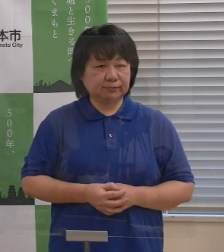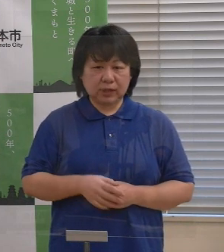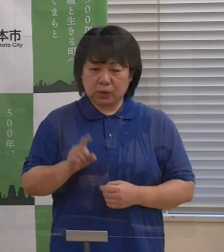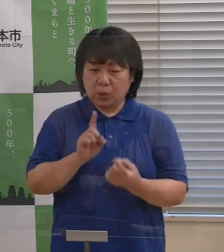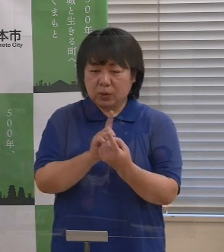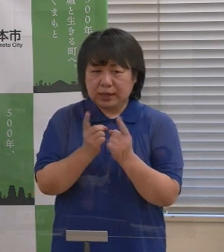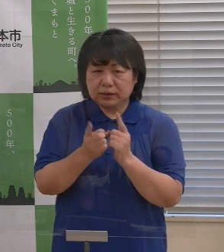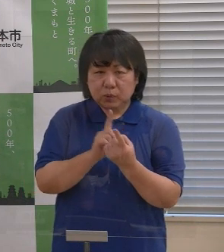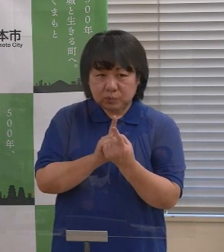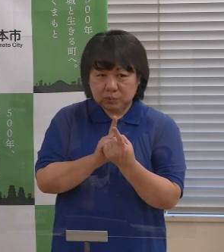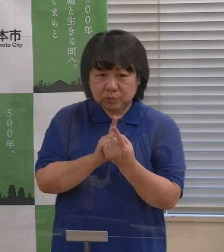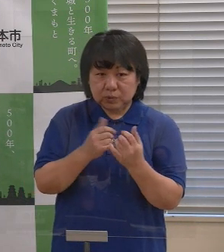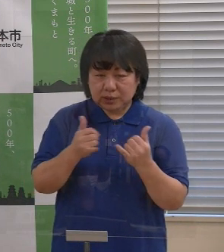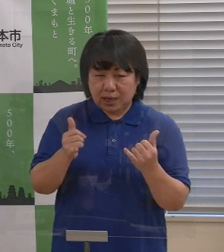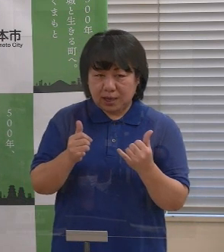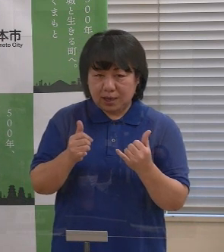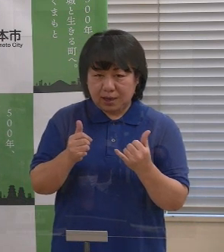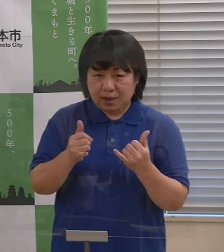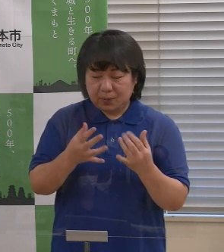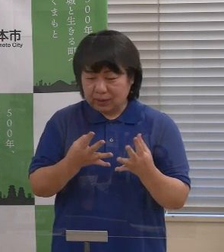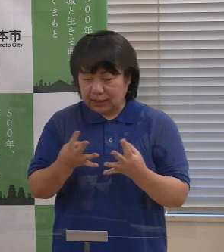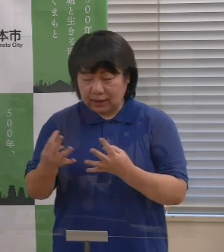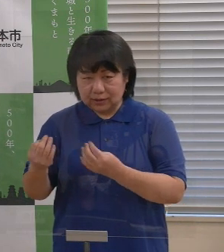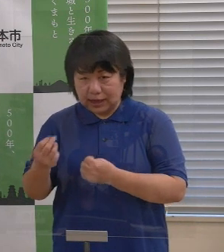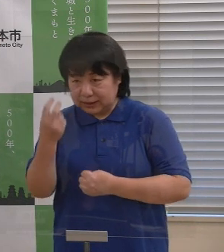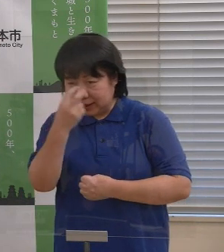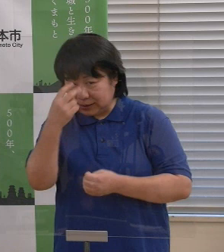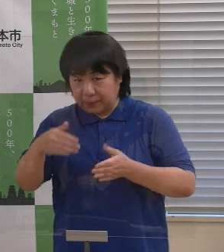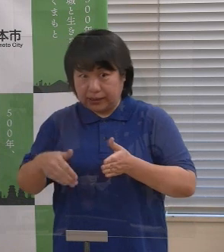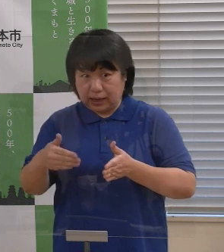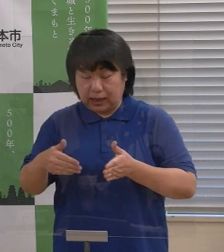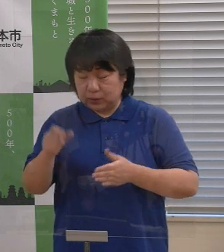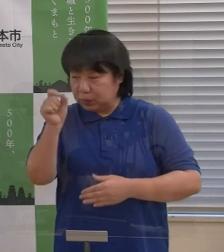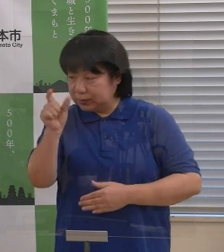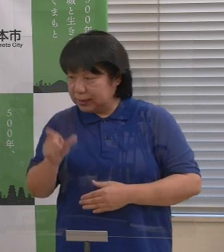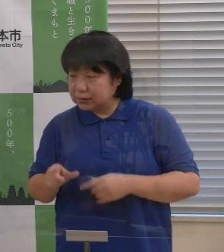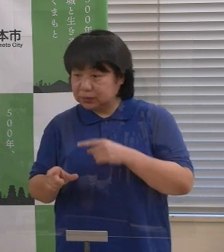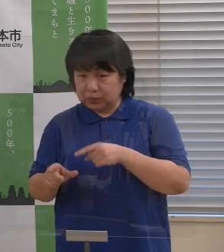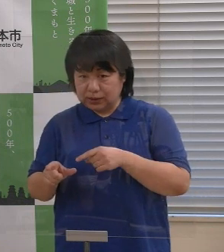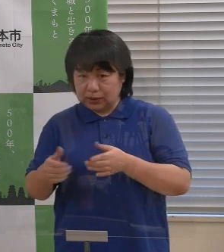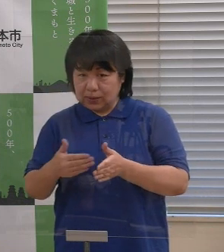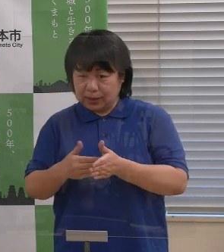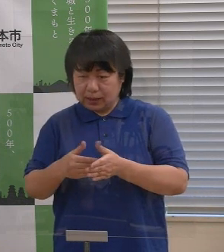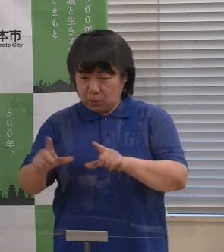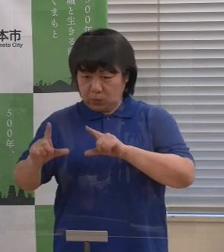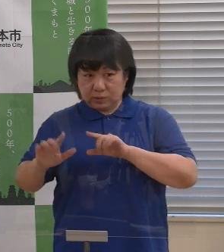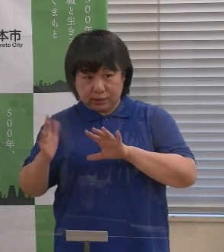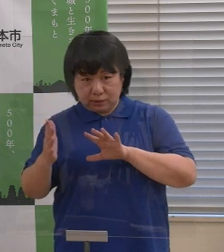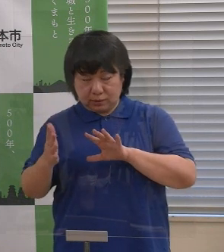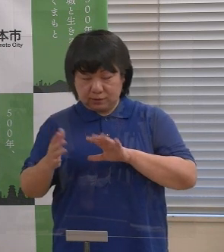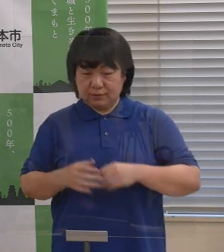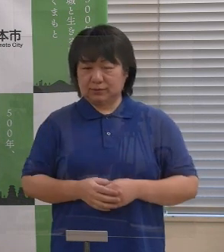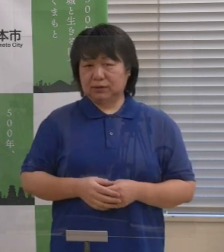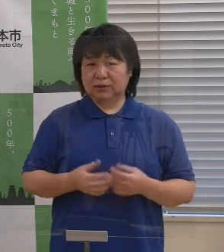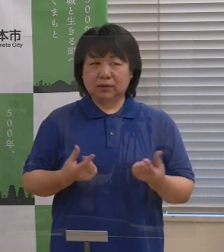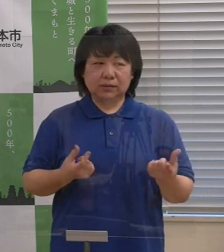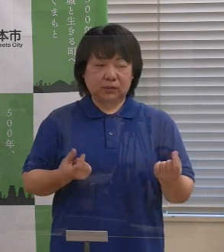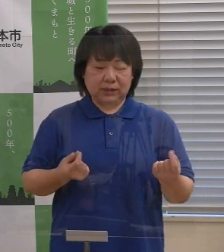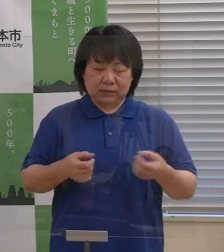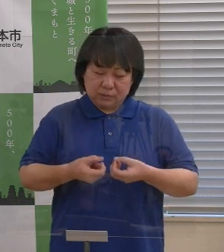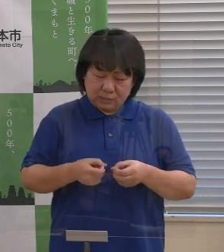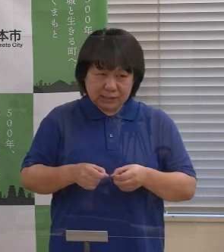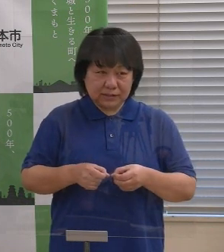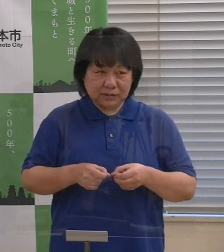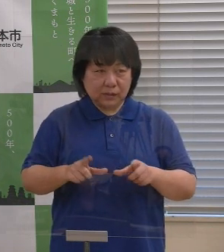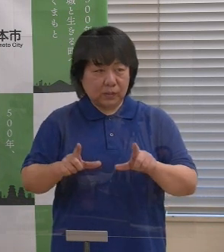接触者も結構多数検査していない状況、これもその月曜日まで報告がなかったということ。 そうですね、あの細かな点については報告がな